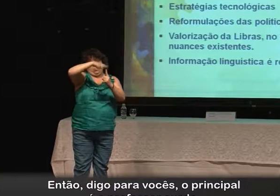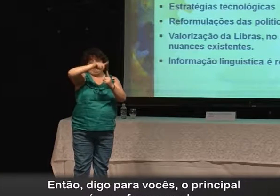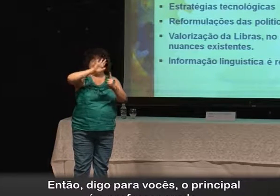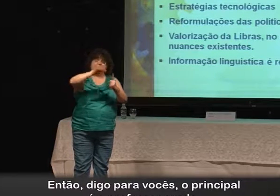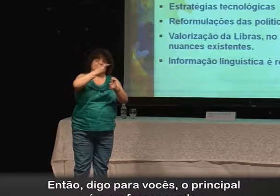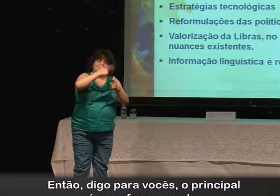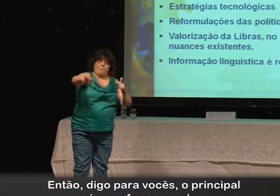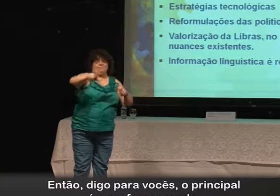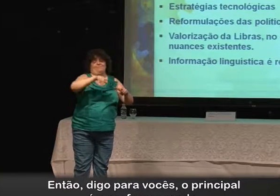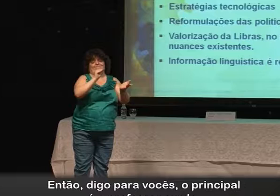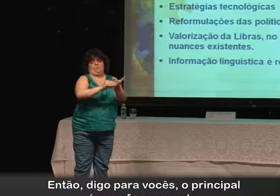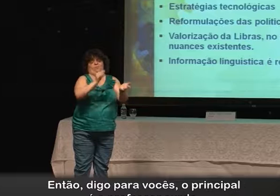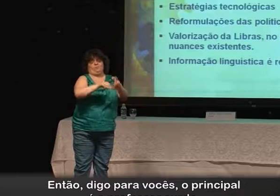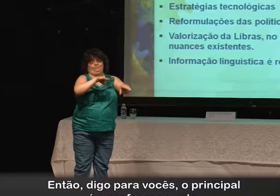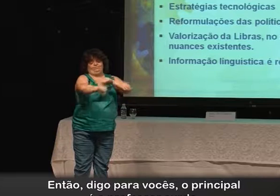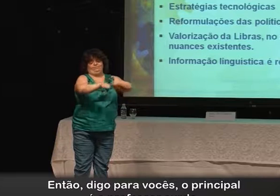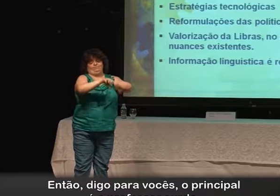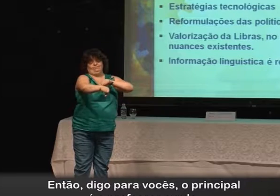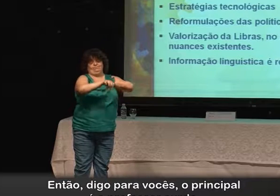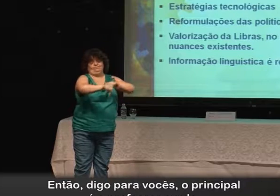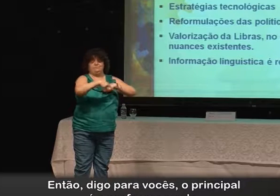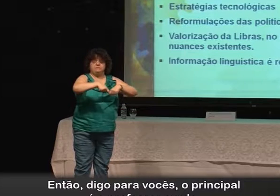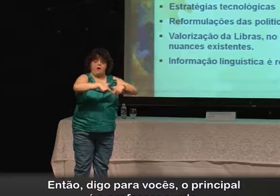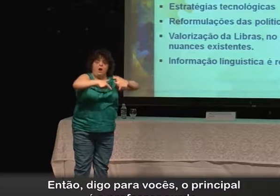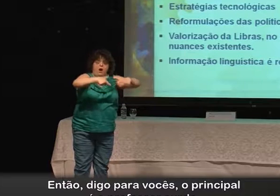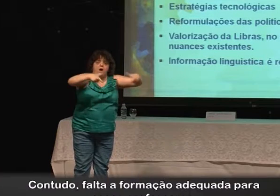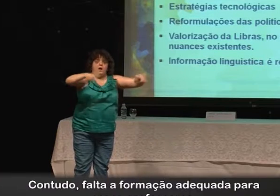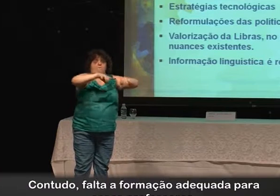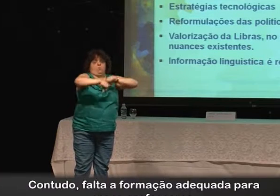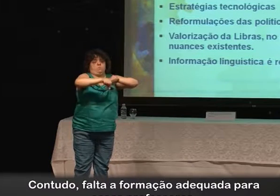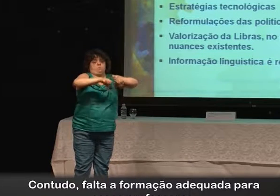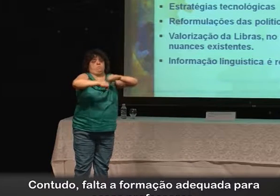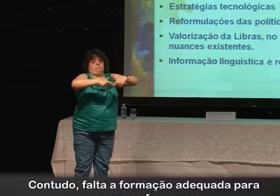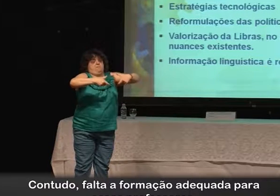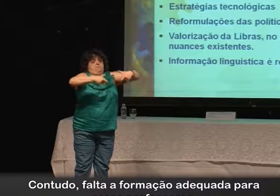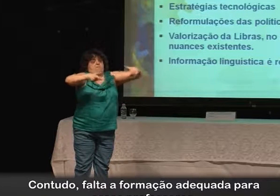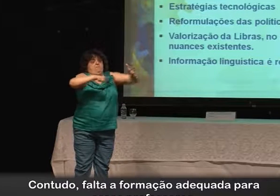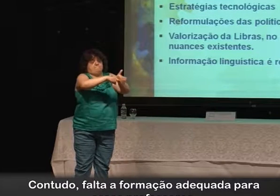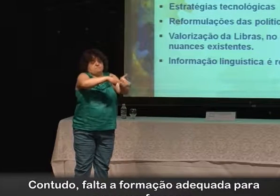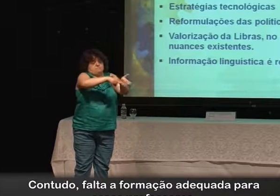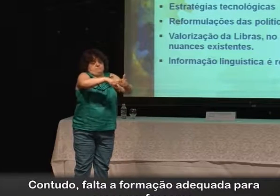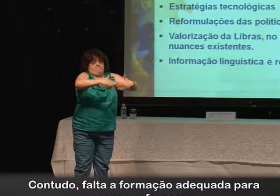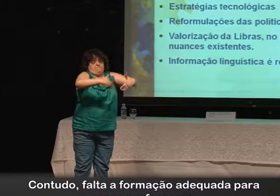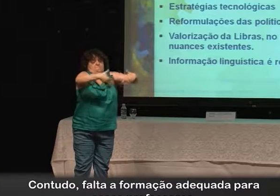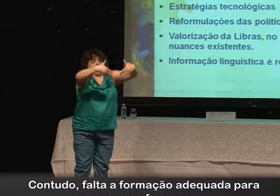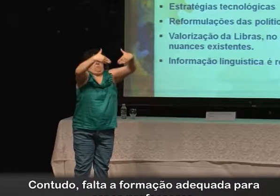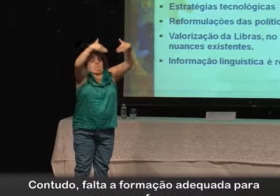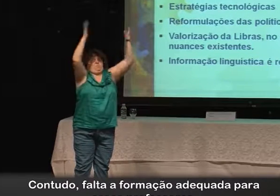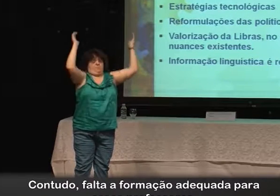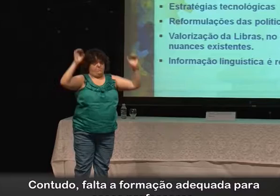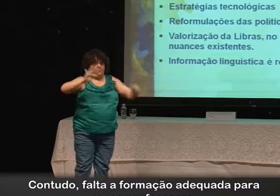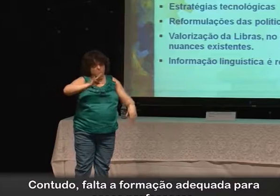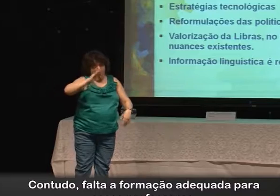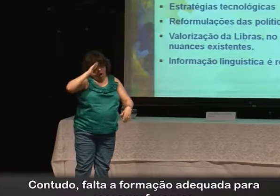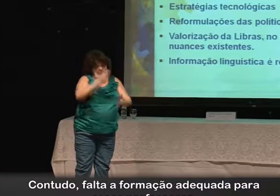para vocês, o principal é o professor surdo. Contudo, falta a formação adequada para